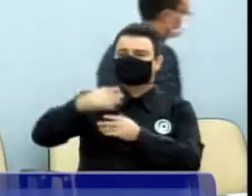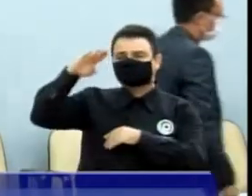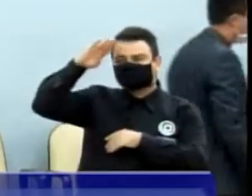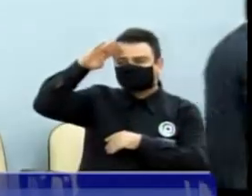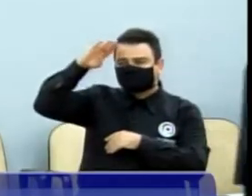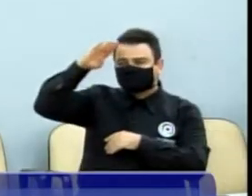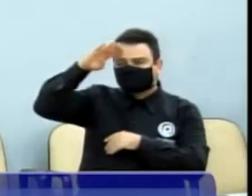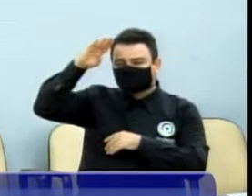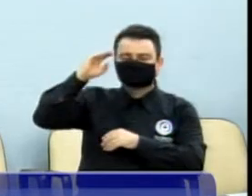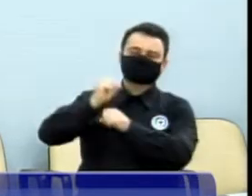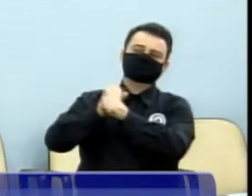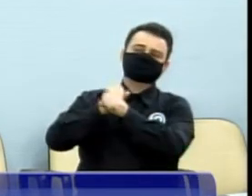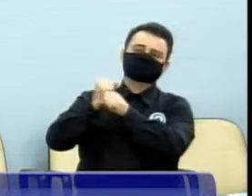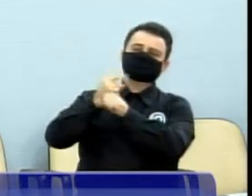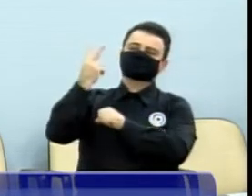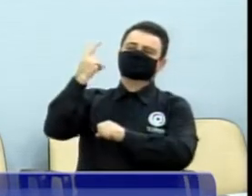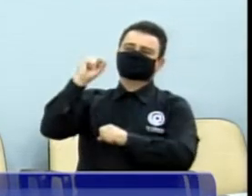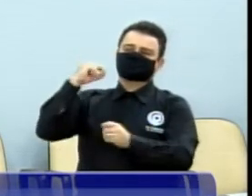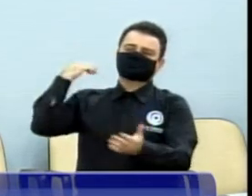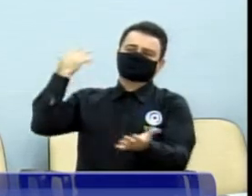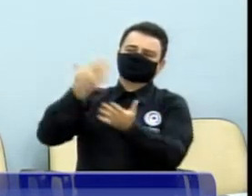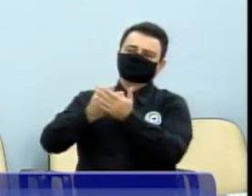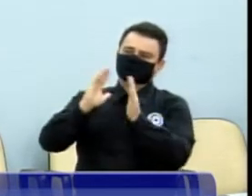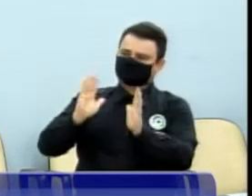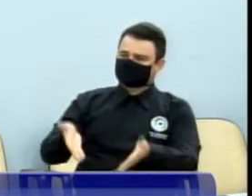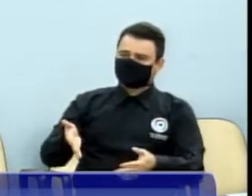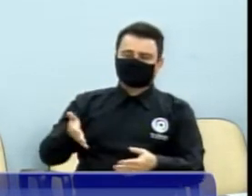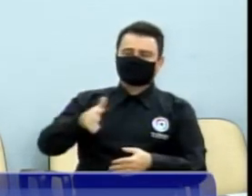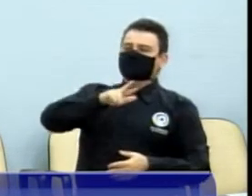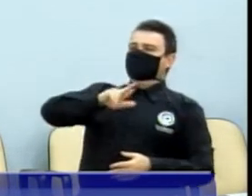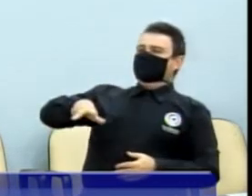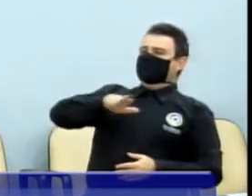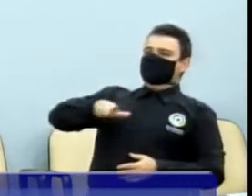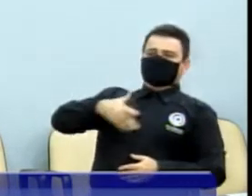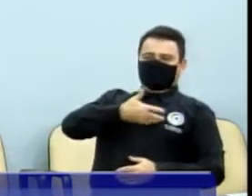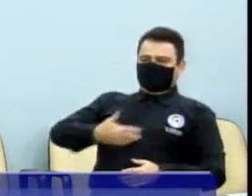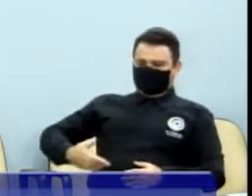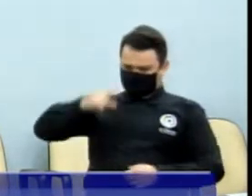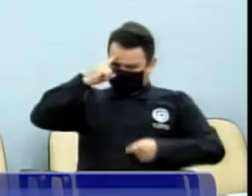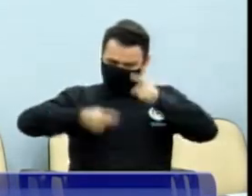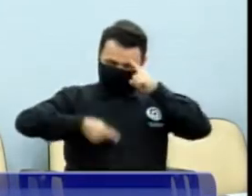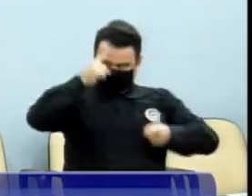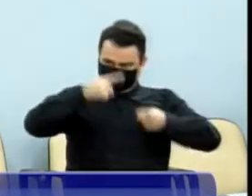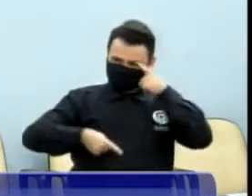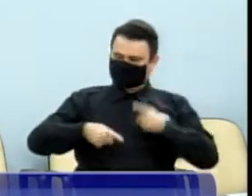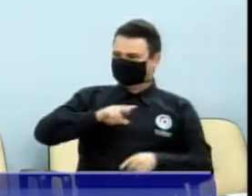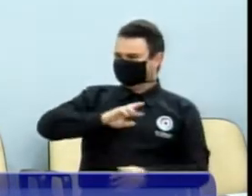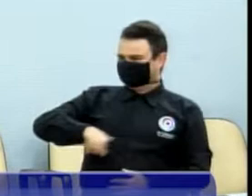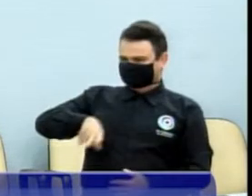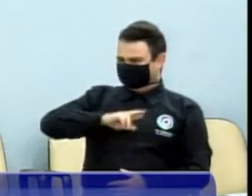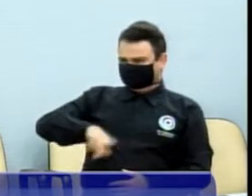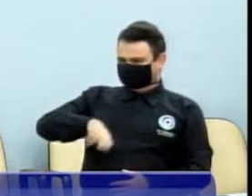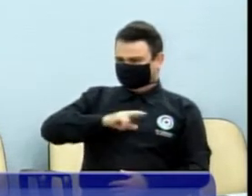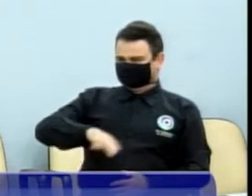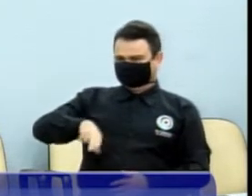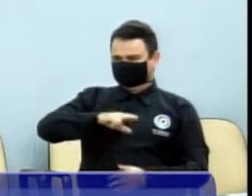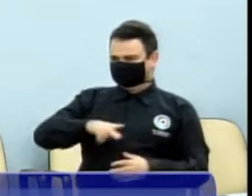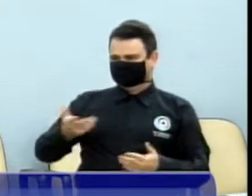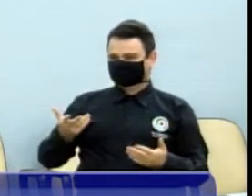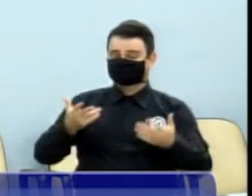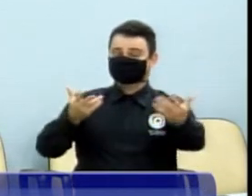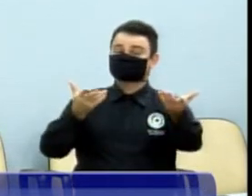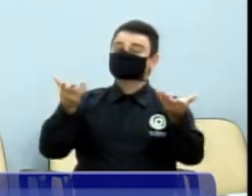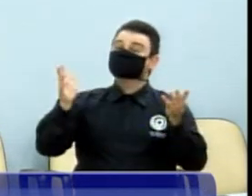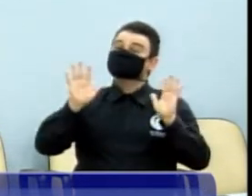vários governos né Mas de repente ela ficou sendo mal Vista talvez